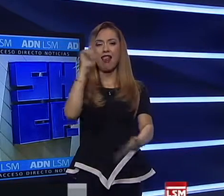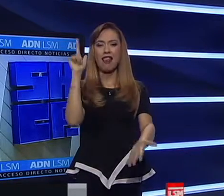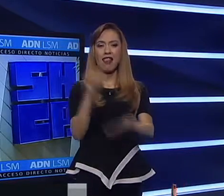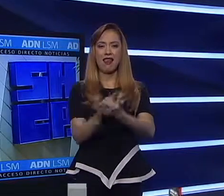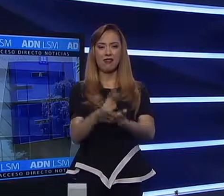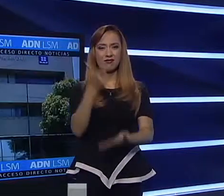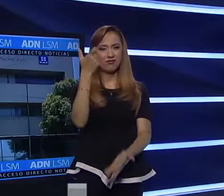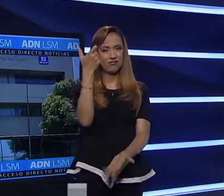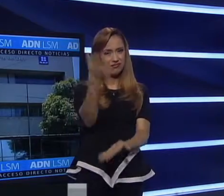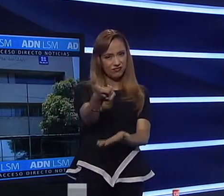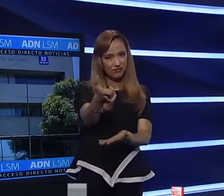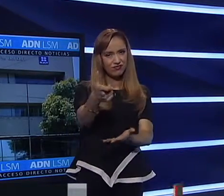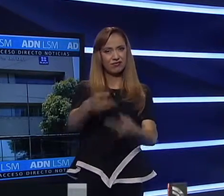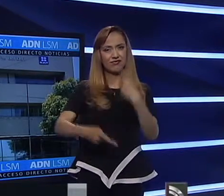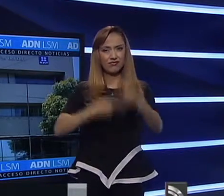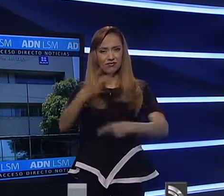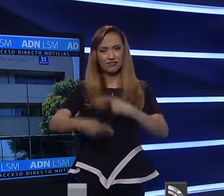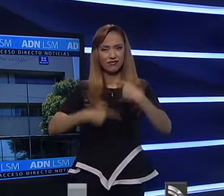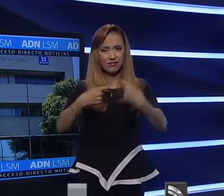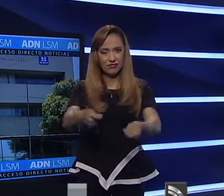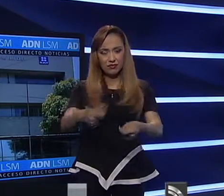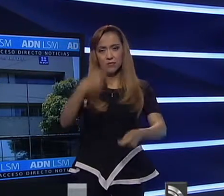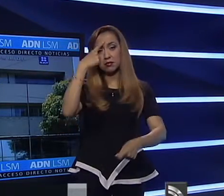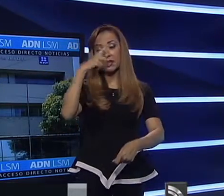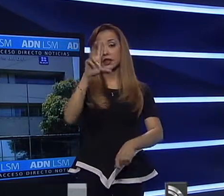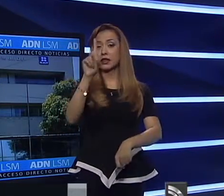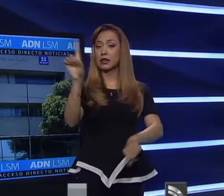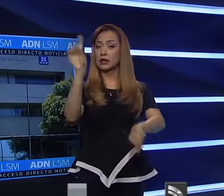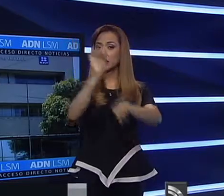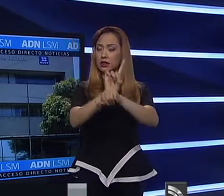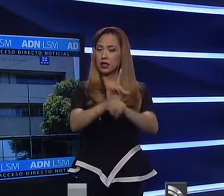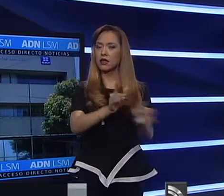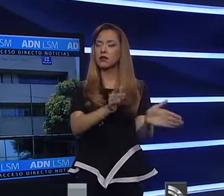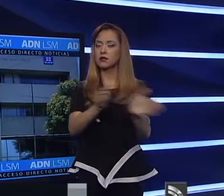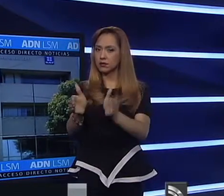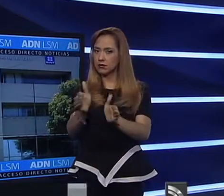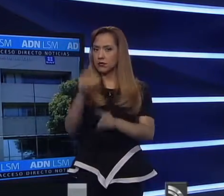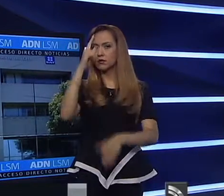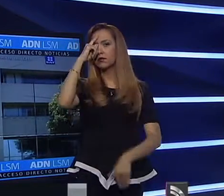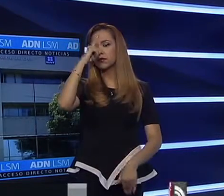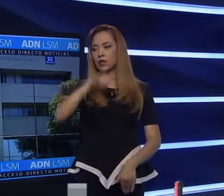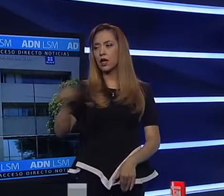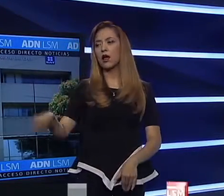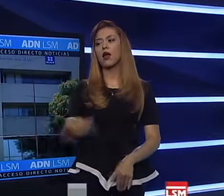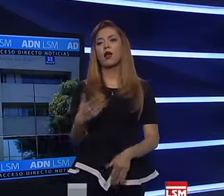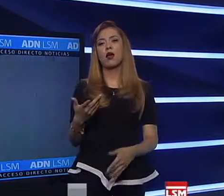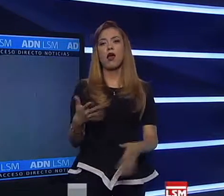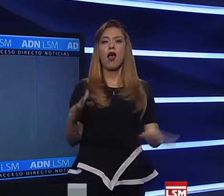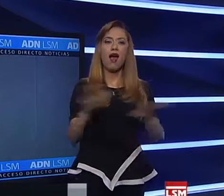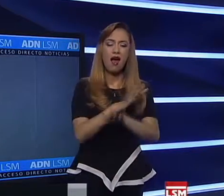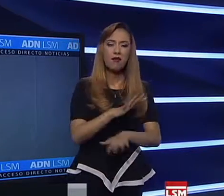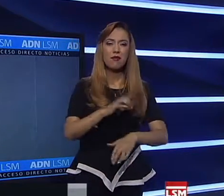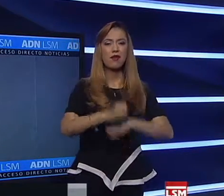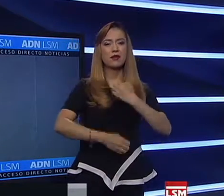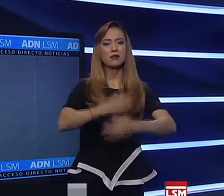Crédito para otorgar un plazo adicional de 30 días para que complementen o actualicen los expedientes de los clientes que